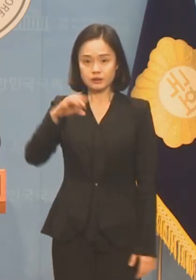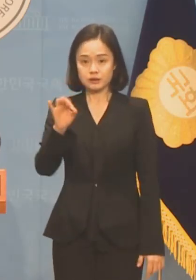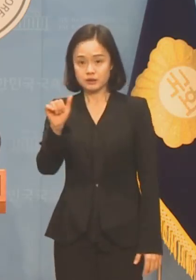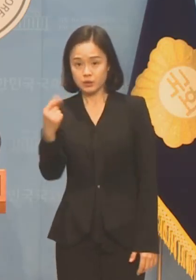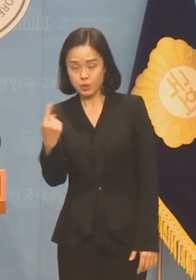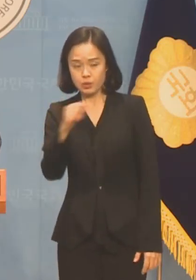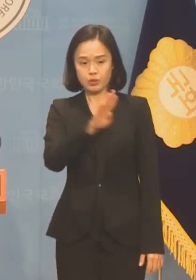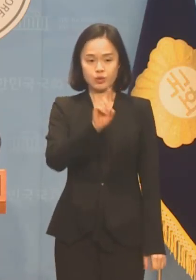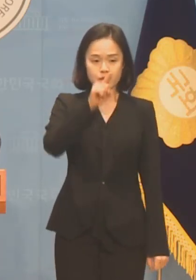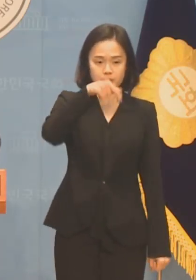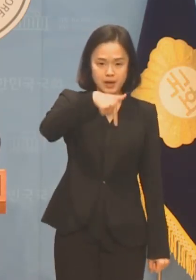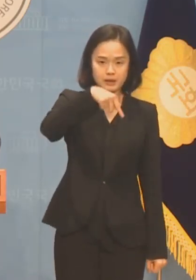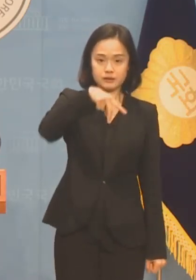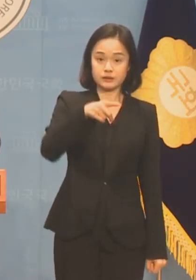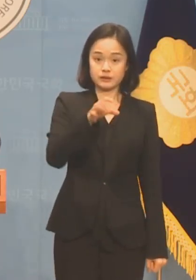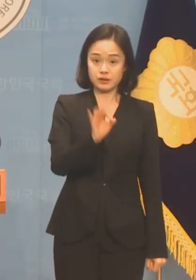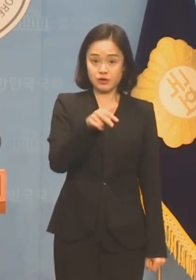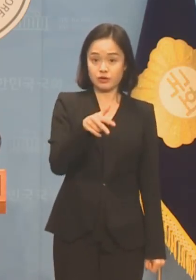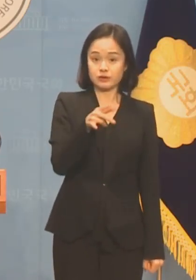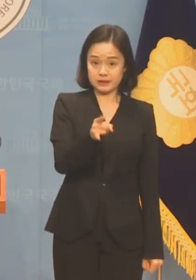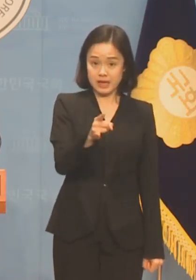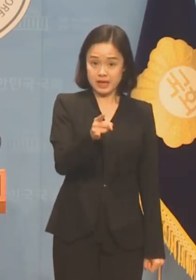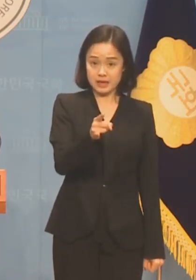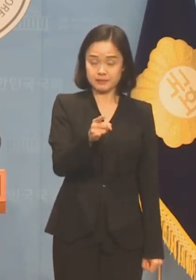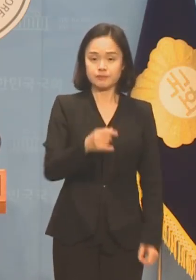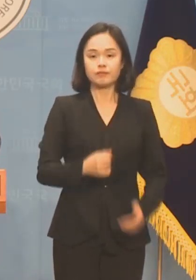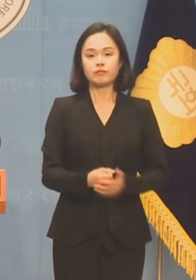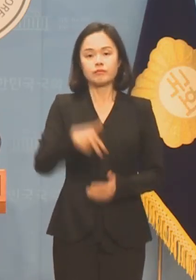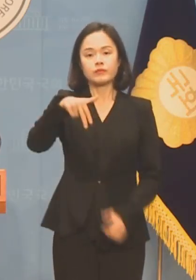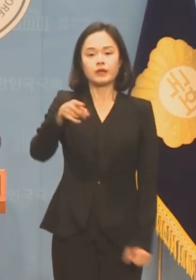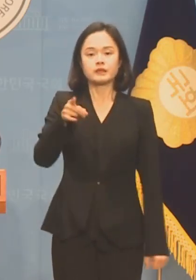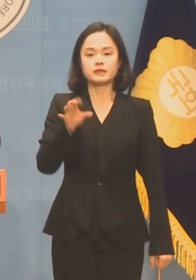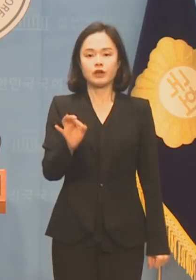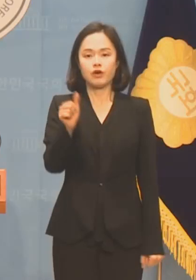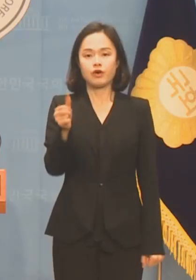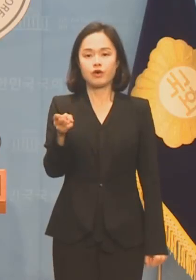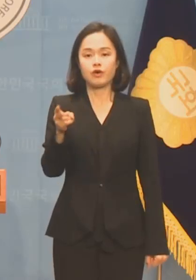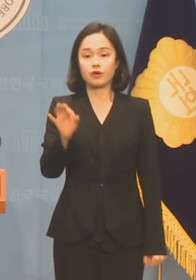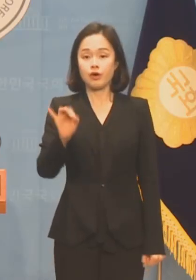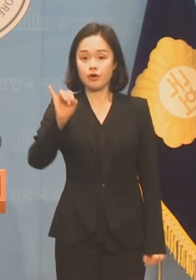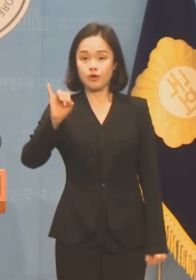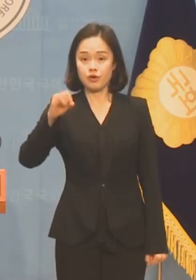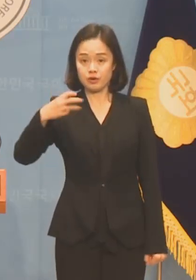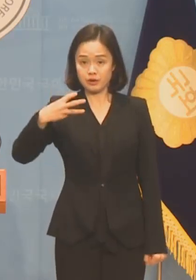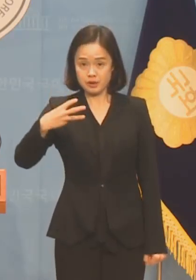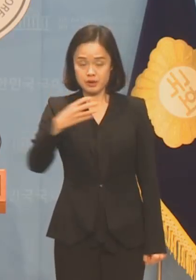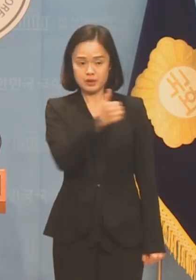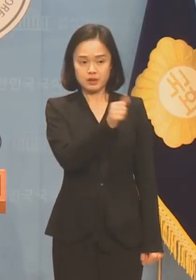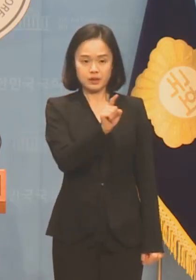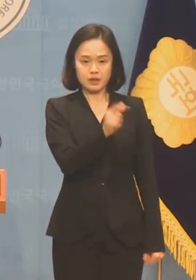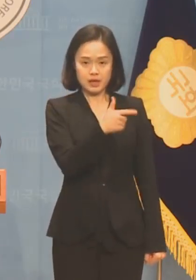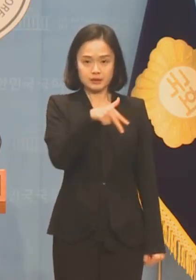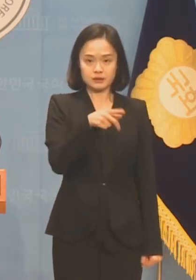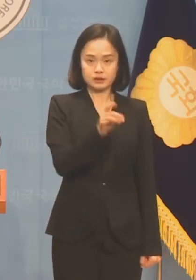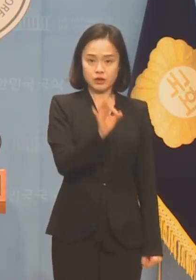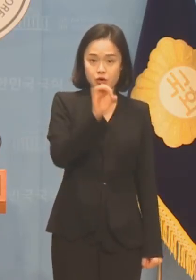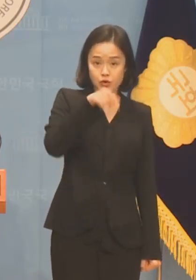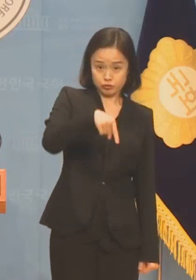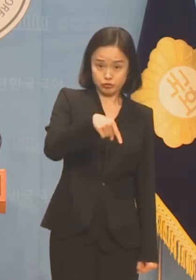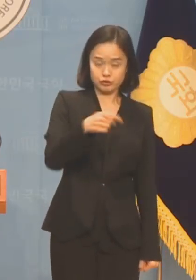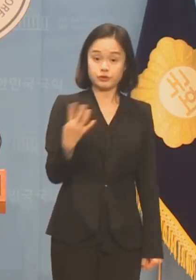취재센터장, 나중에 사장이 되죠. 정형일 보도본부장, 한정우 보도국장을